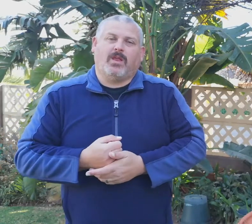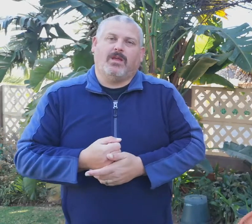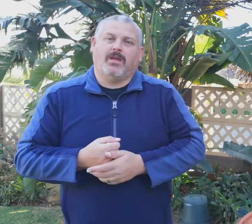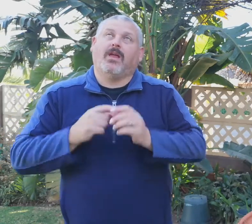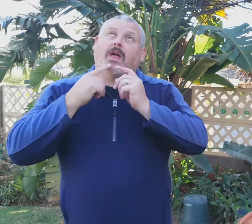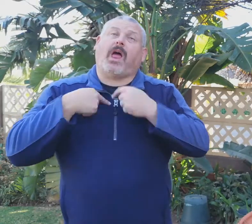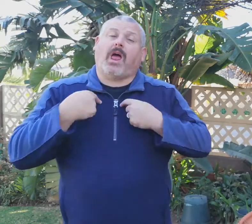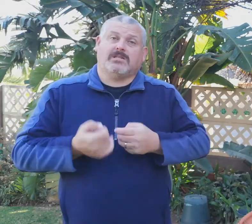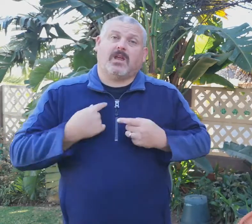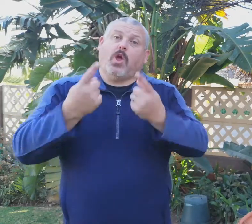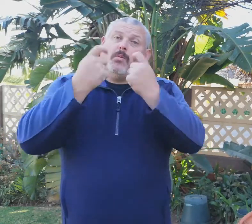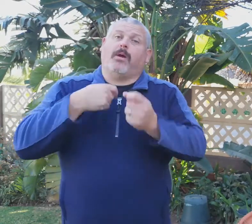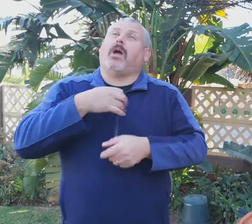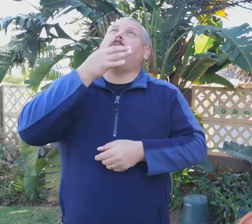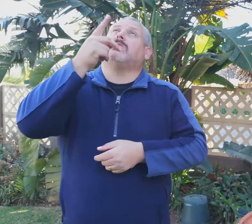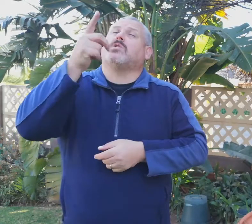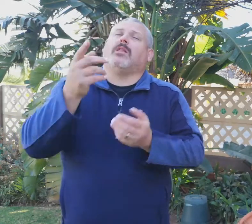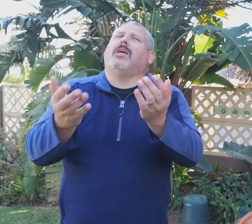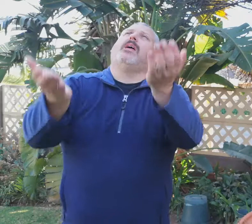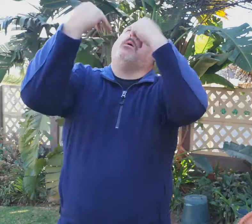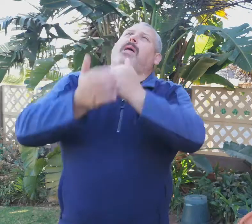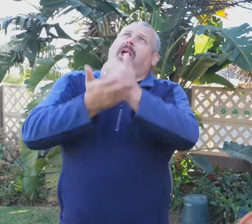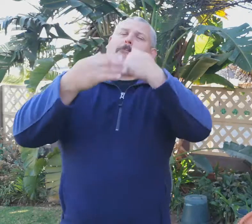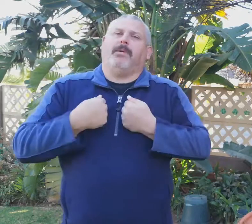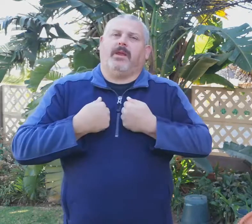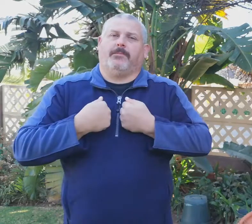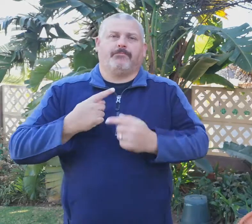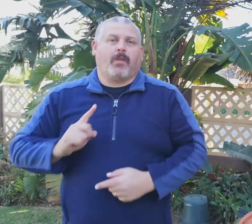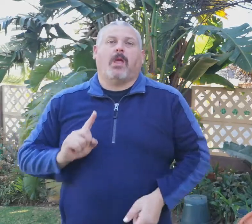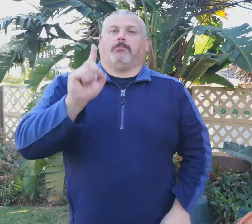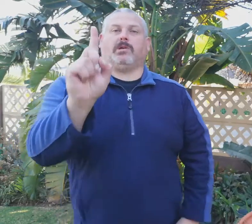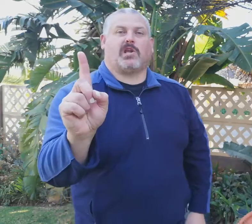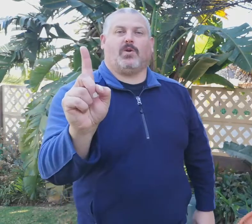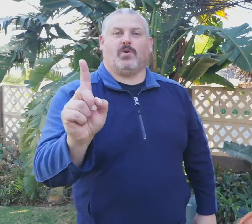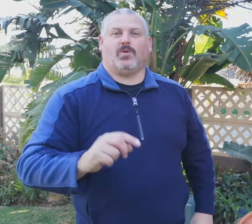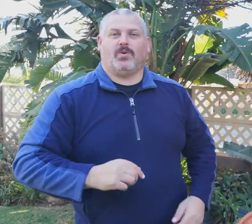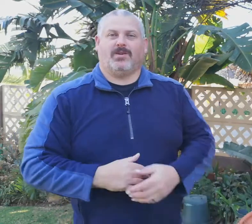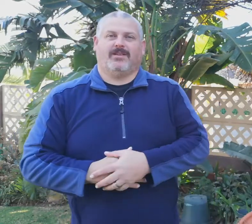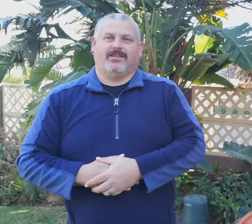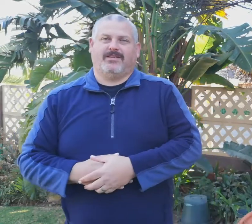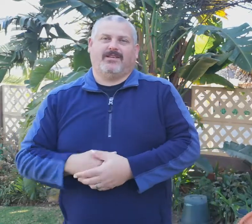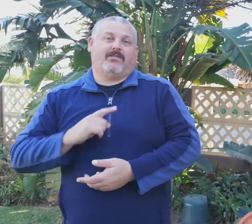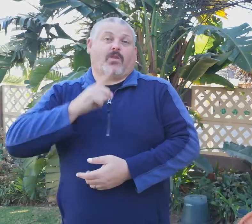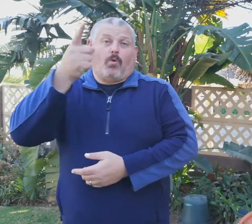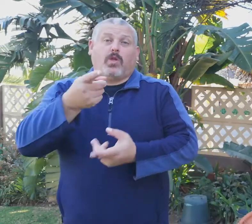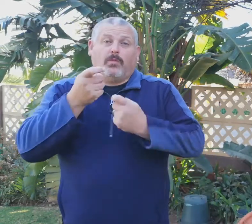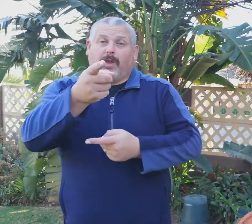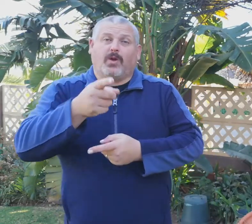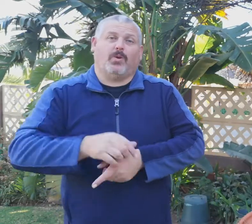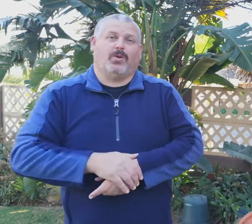moet, as ek roep, as God, help me, let's go. Want God roep jou.